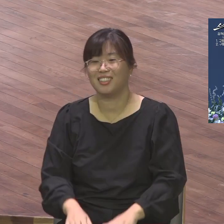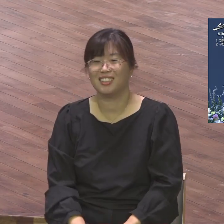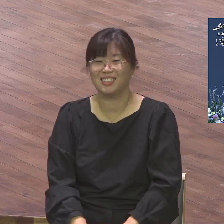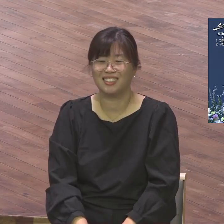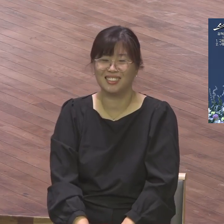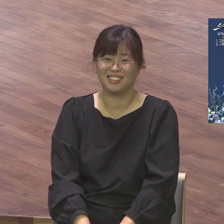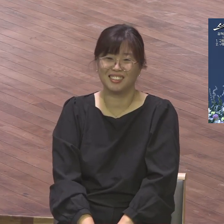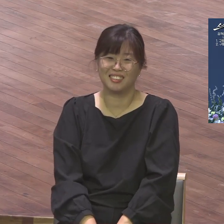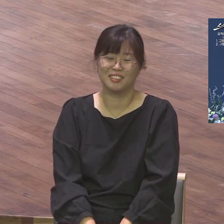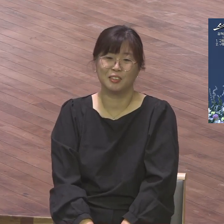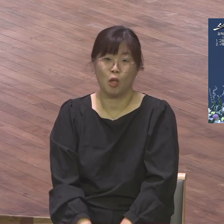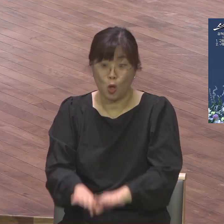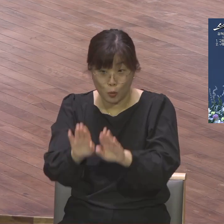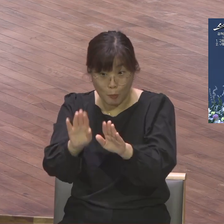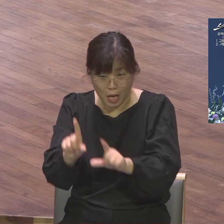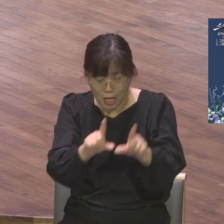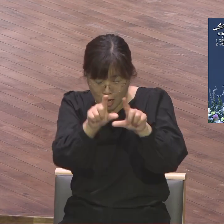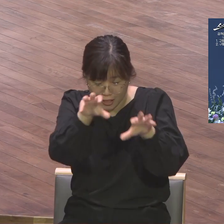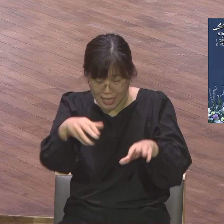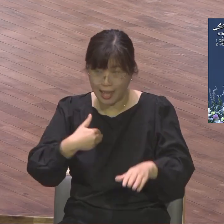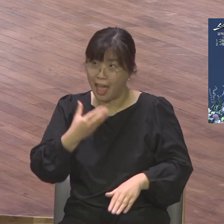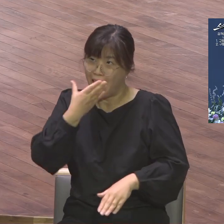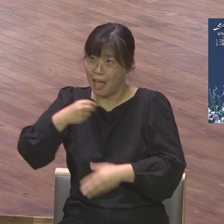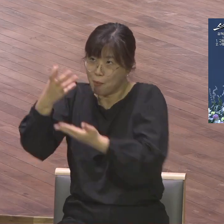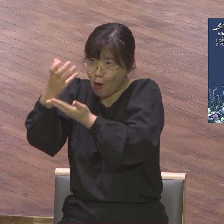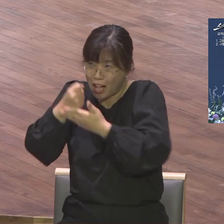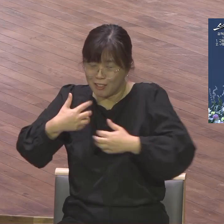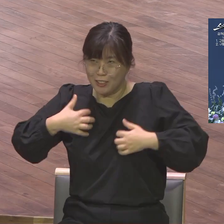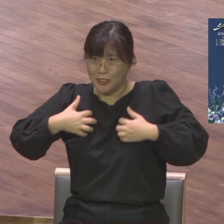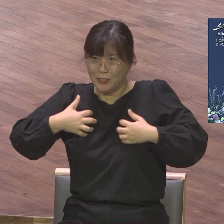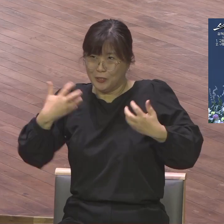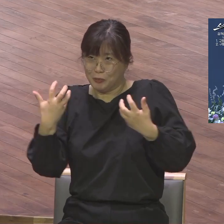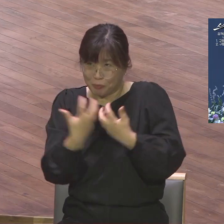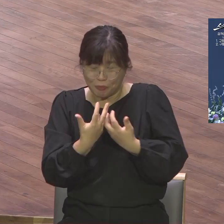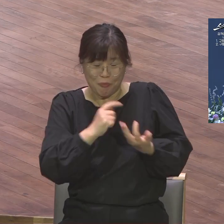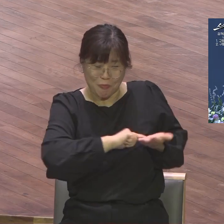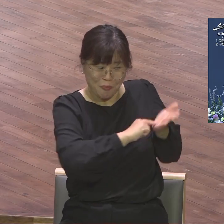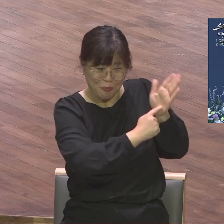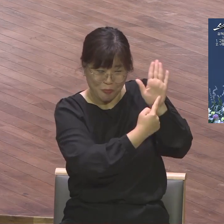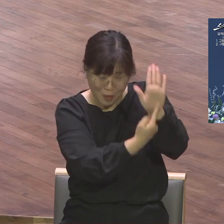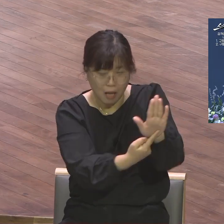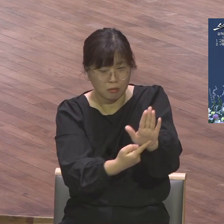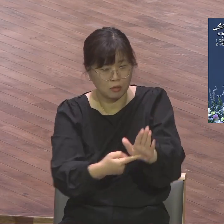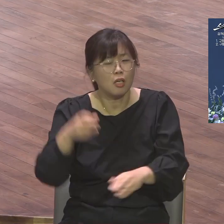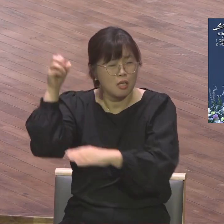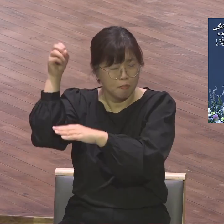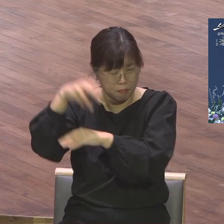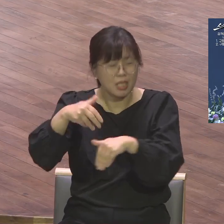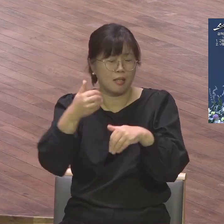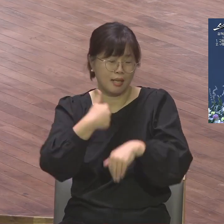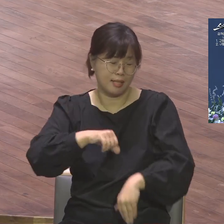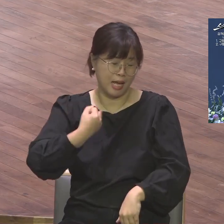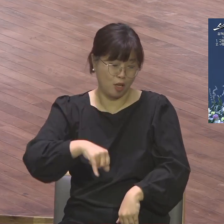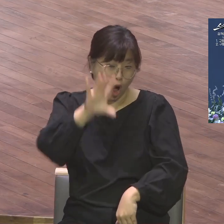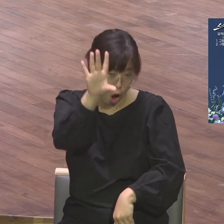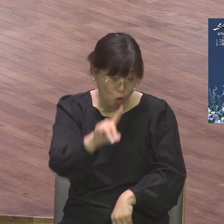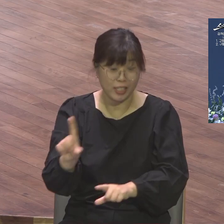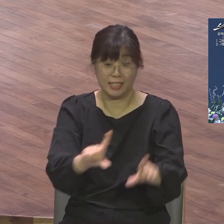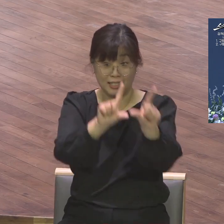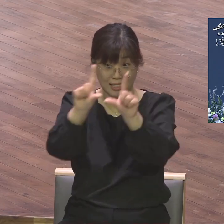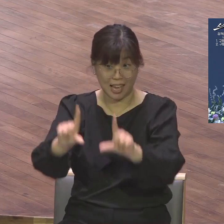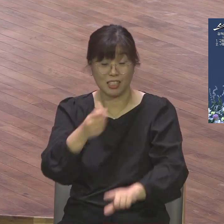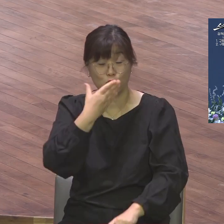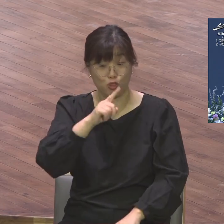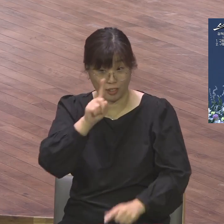그래서 현장에 장막터를 입고 나가는 빛의 자녀들 다 되시기를 주님으로 축복합니다. 주신 말씀 잡고 우리